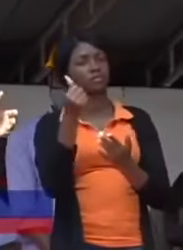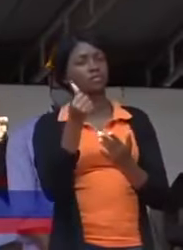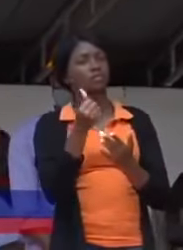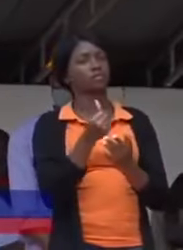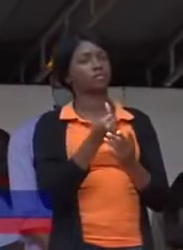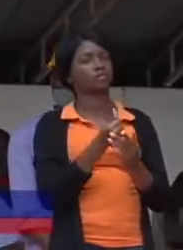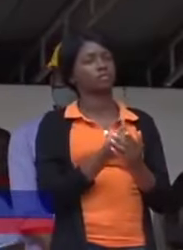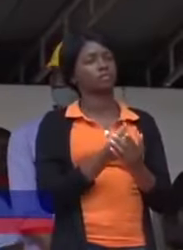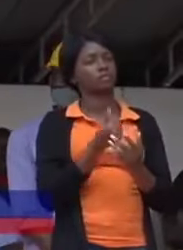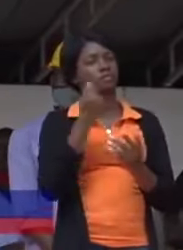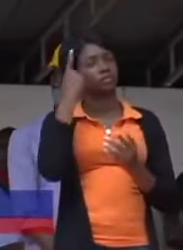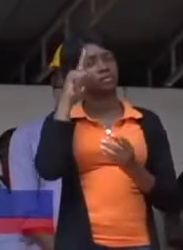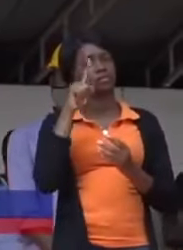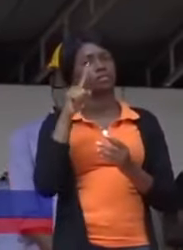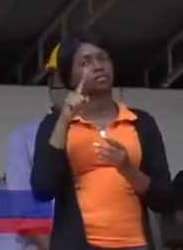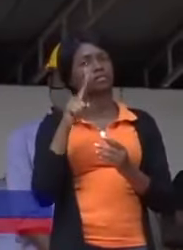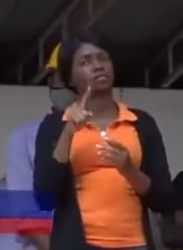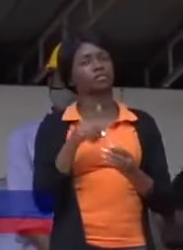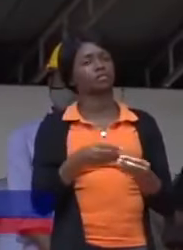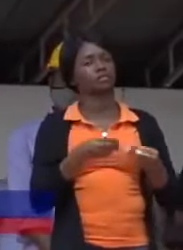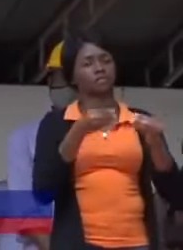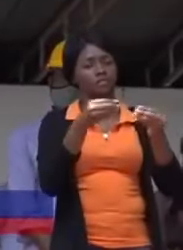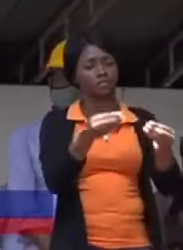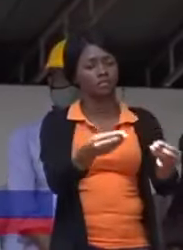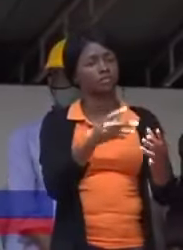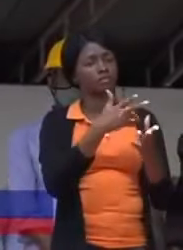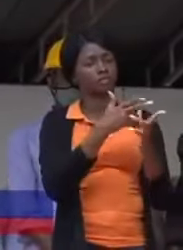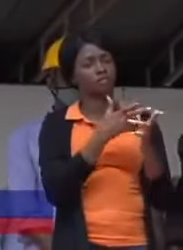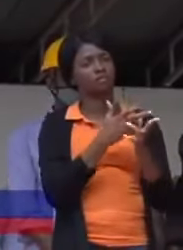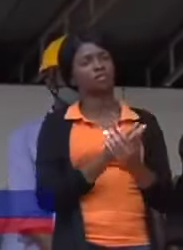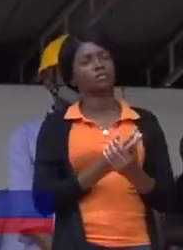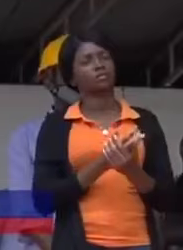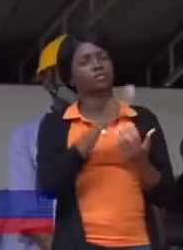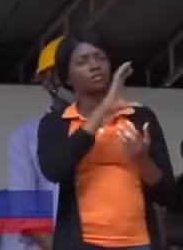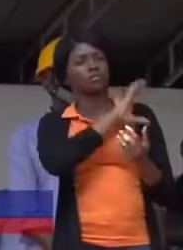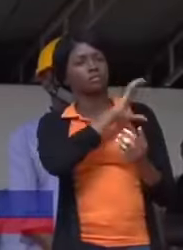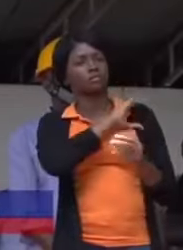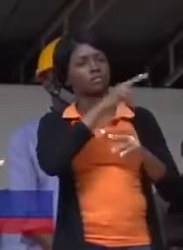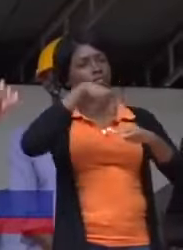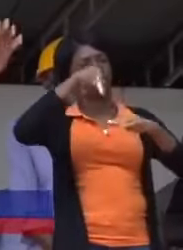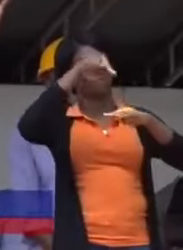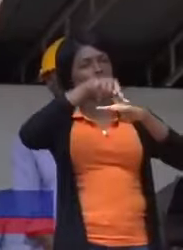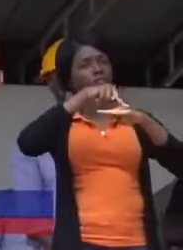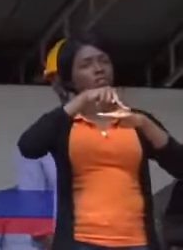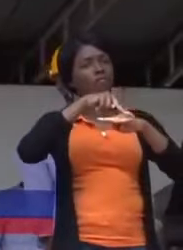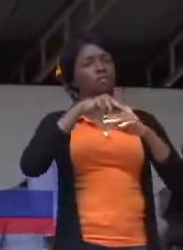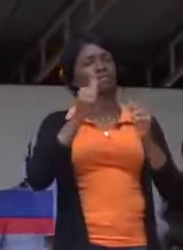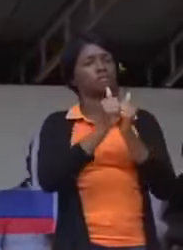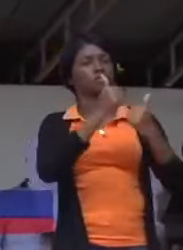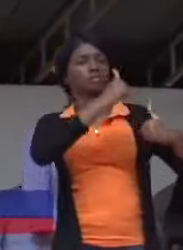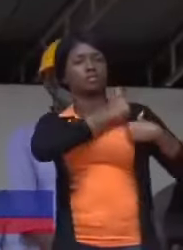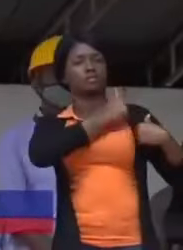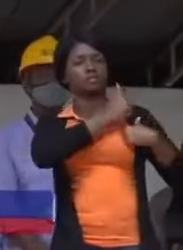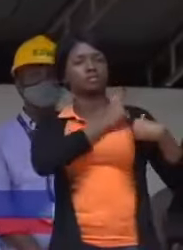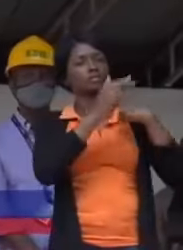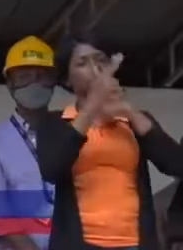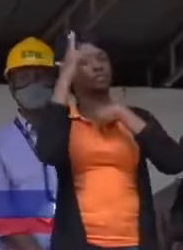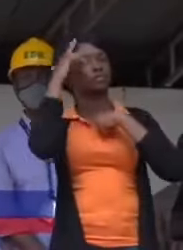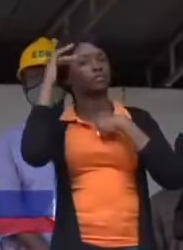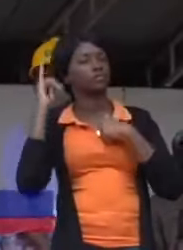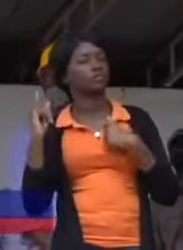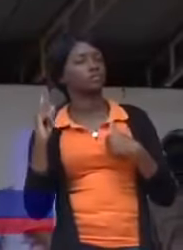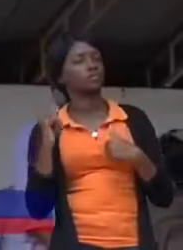cartouche, c'est pour yo déposer les âmes. La police nationale avec la médaille, c'est